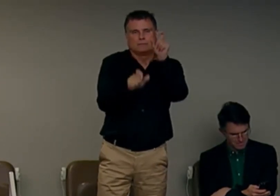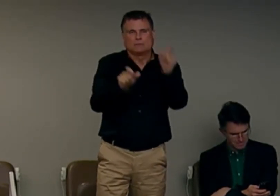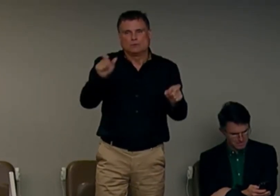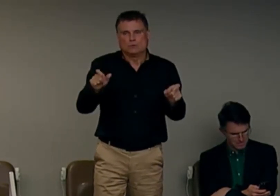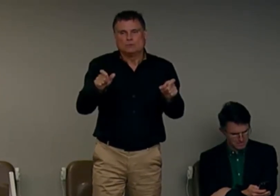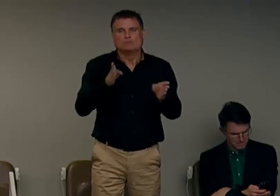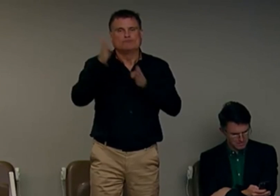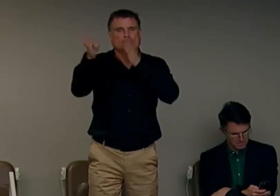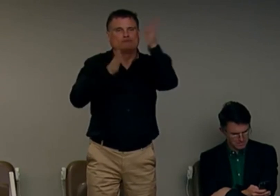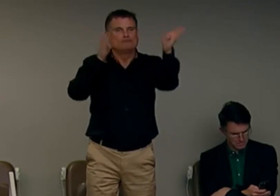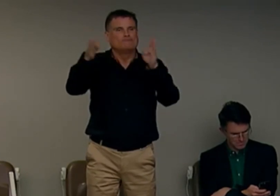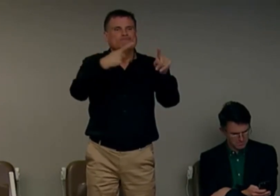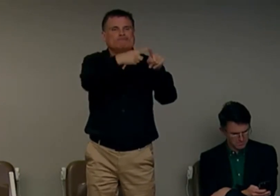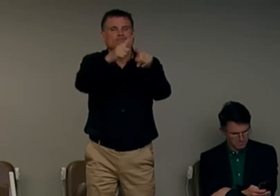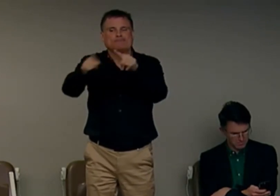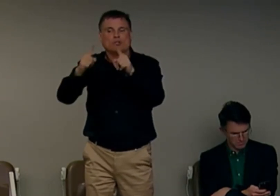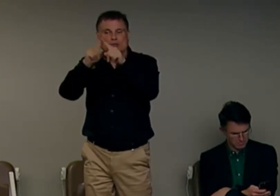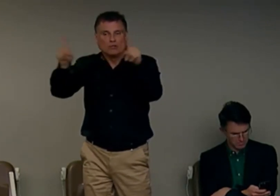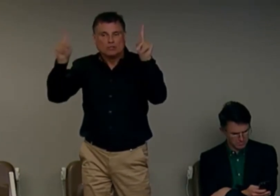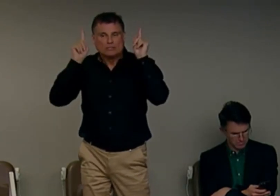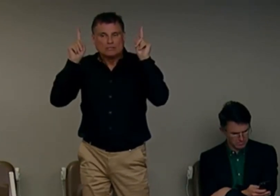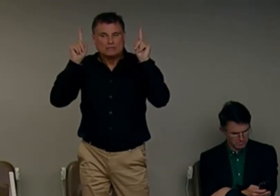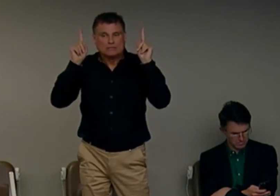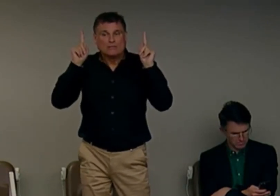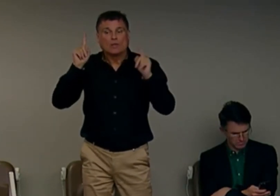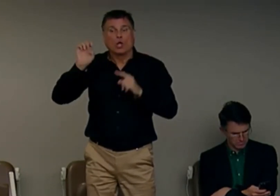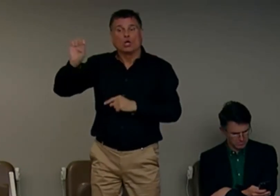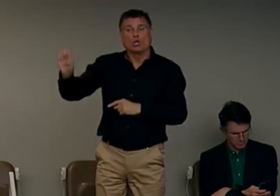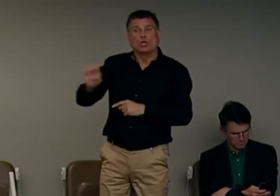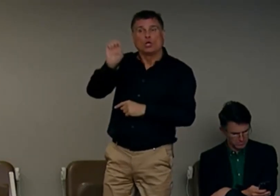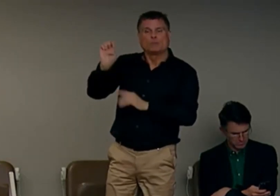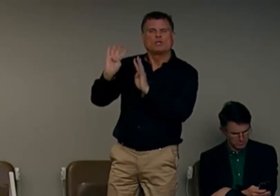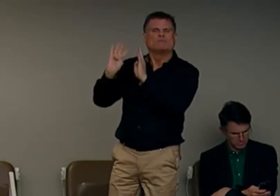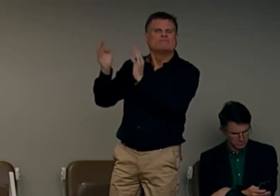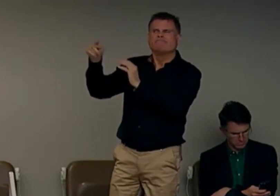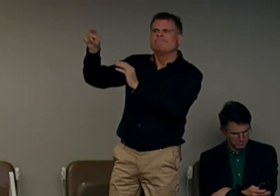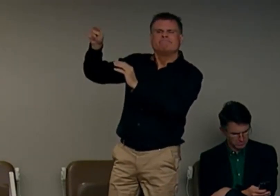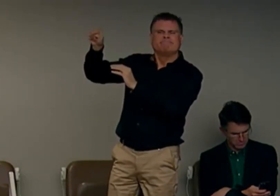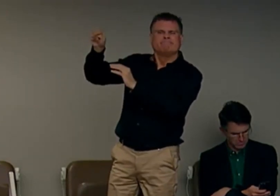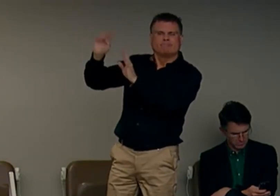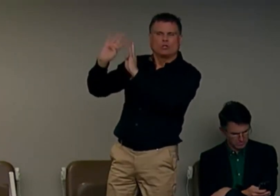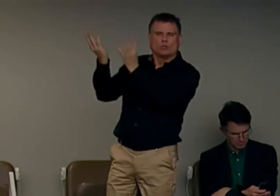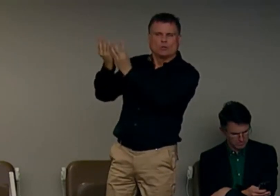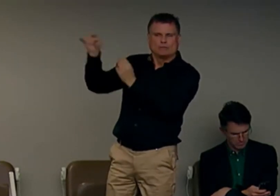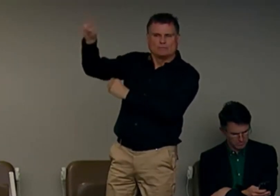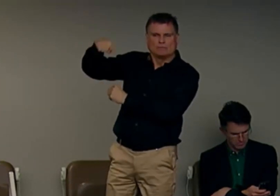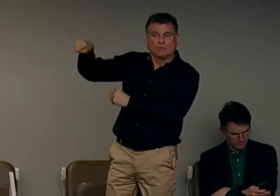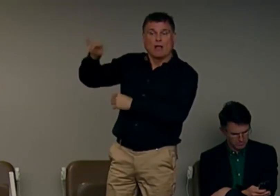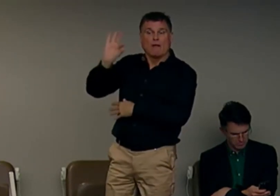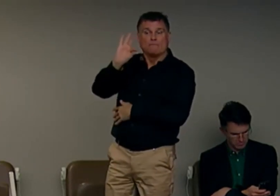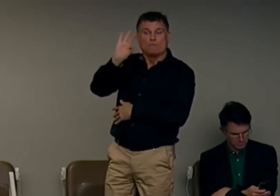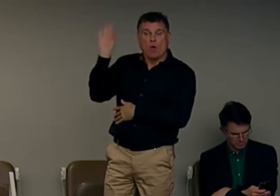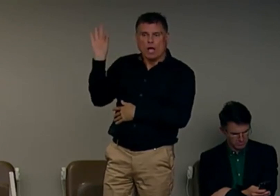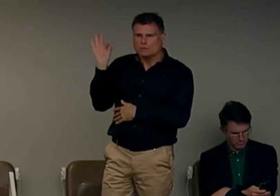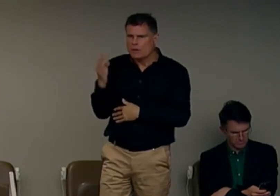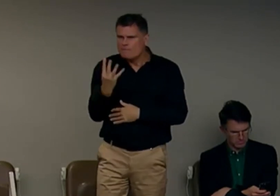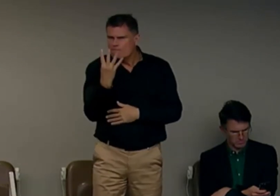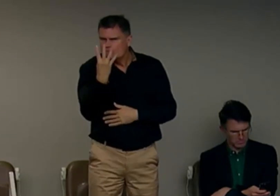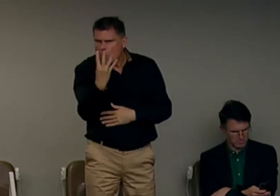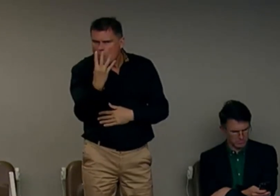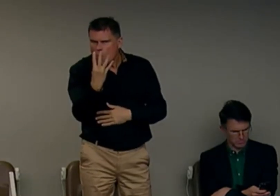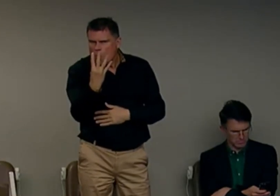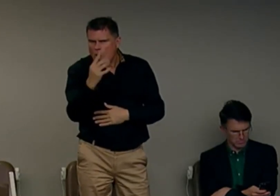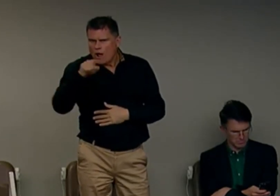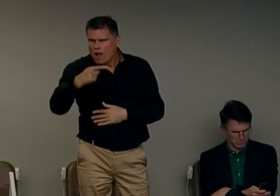accueille 400 000. Cette croissance de la mobilité internationale confirme qu'elle doit être